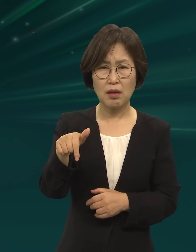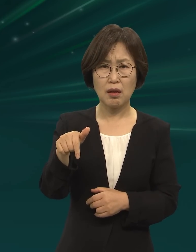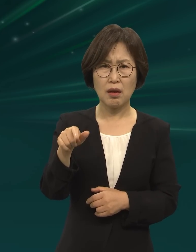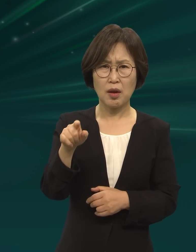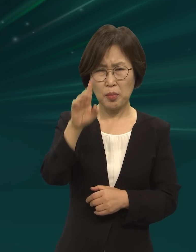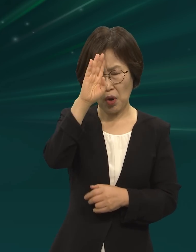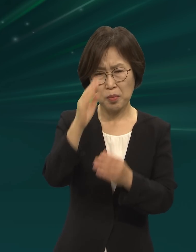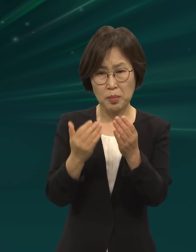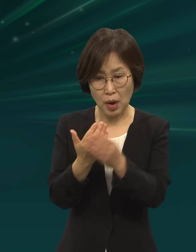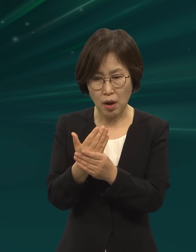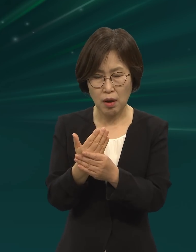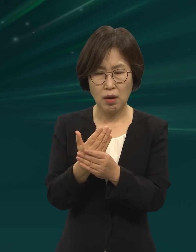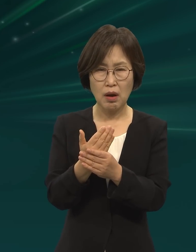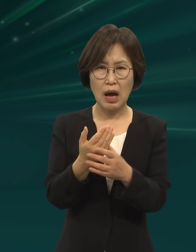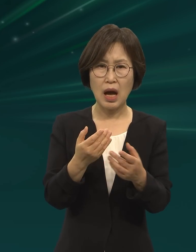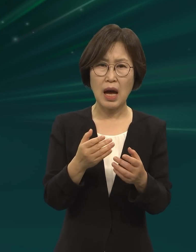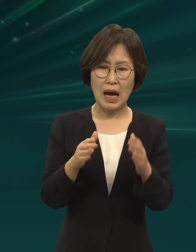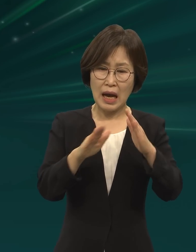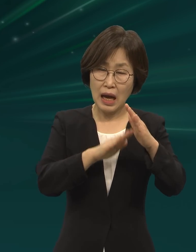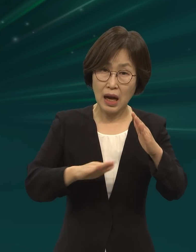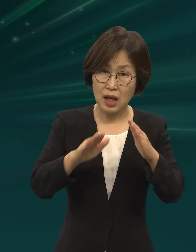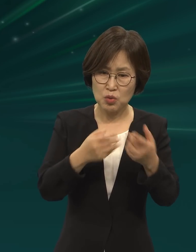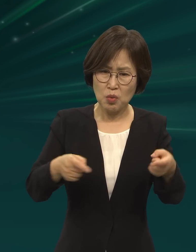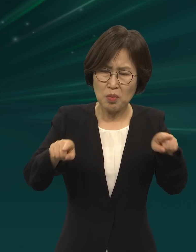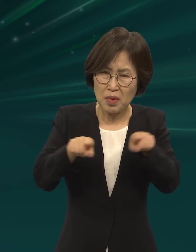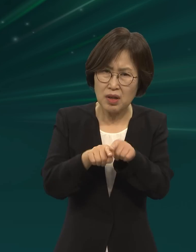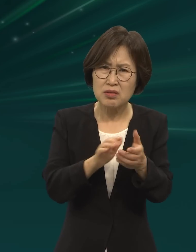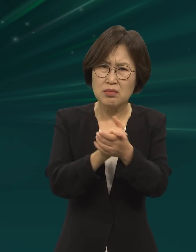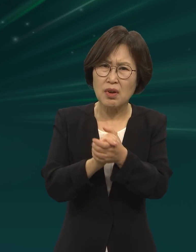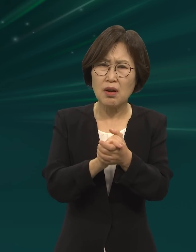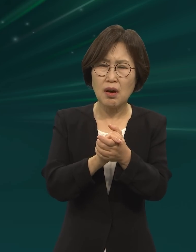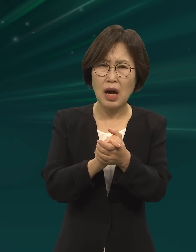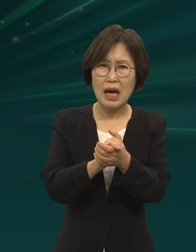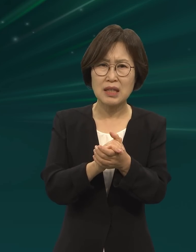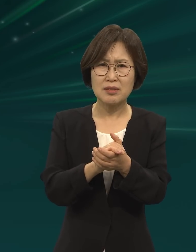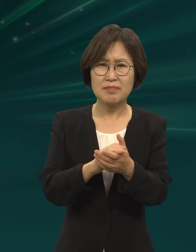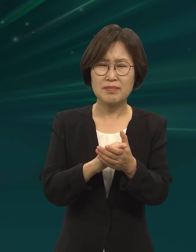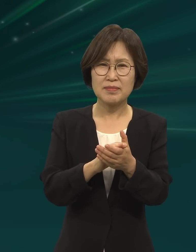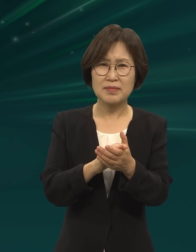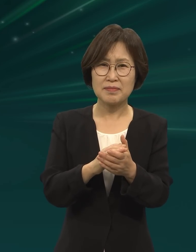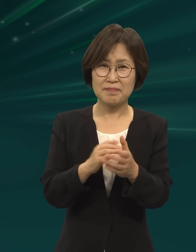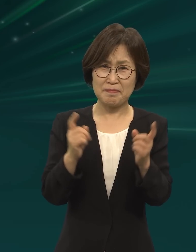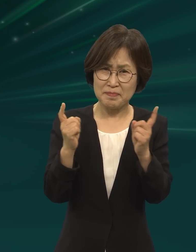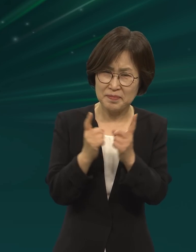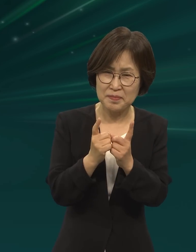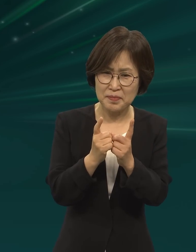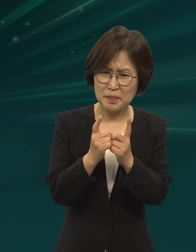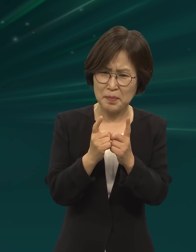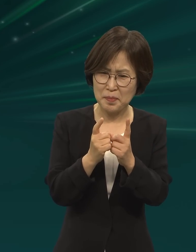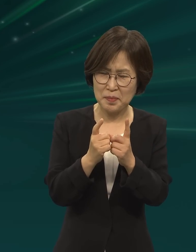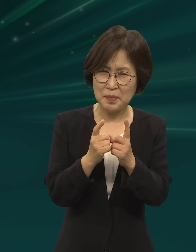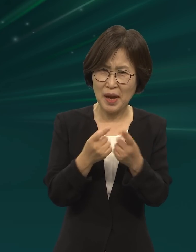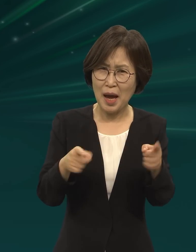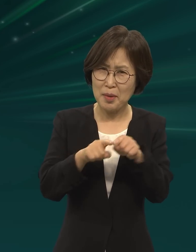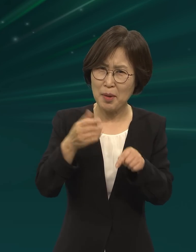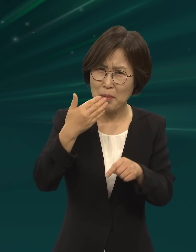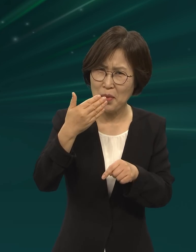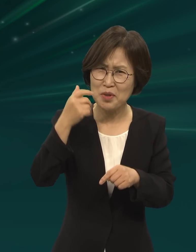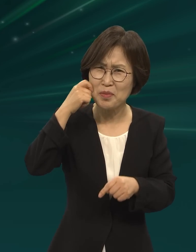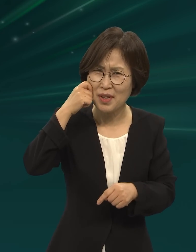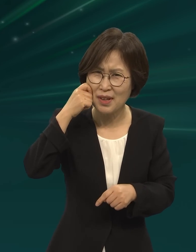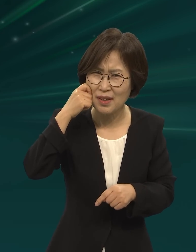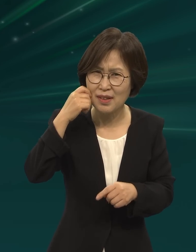살게 합니다. 결핵이 걸렸다고 너무 안 좋은 상태입니다 라고